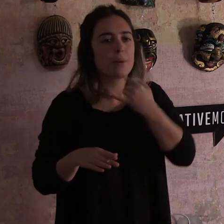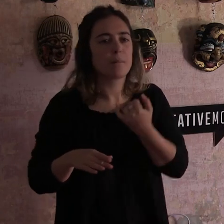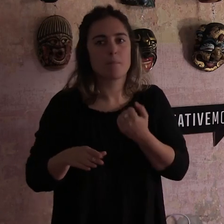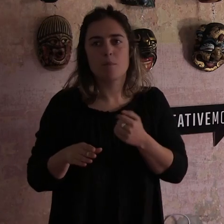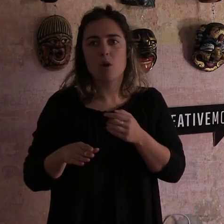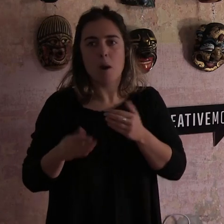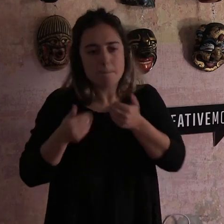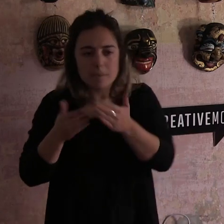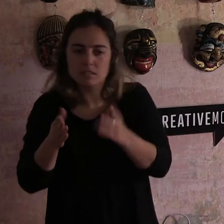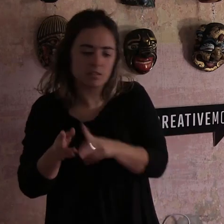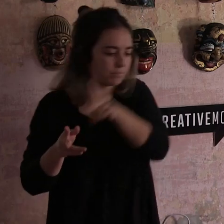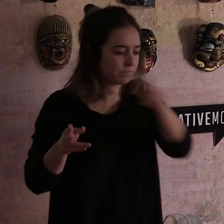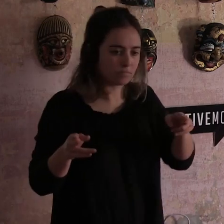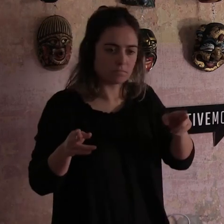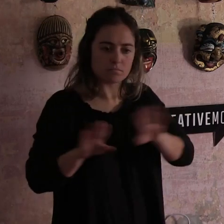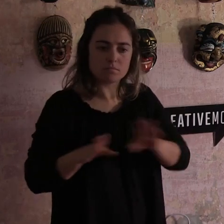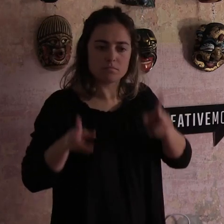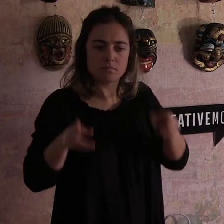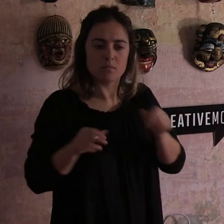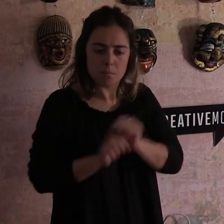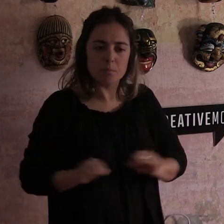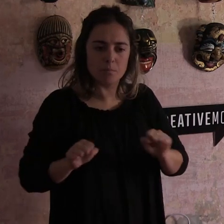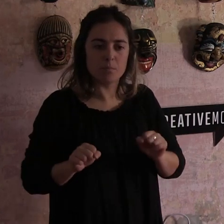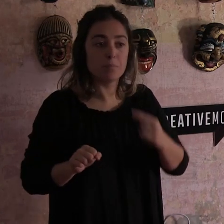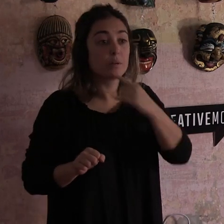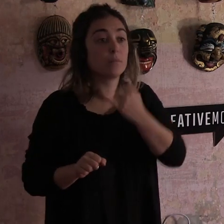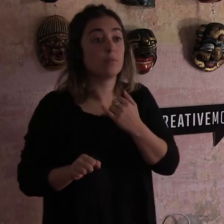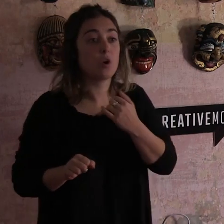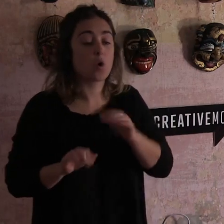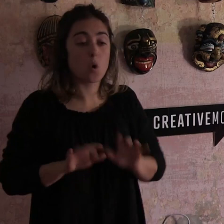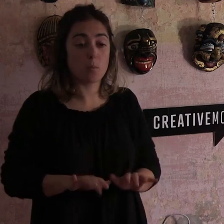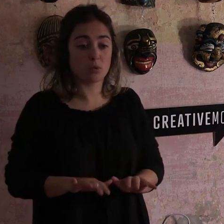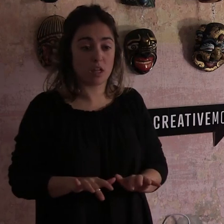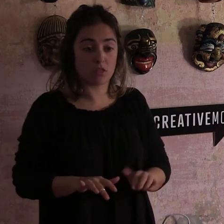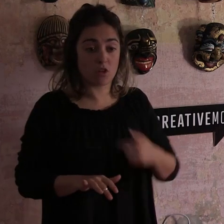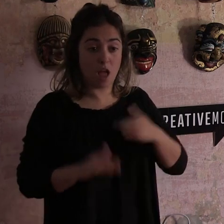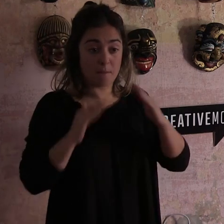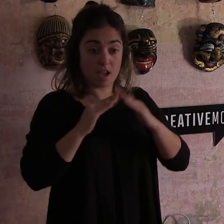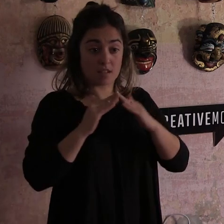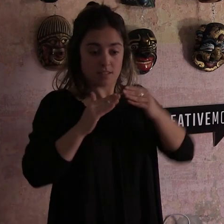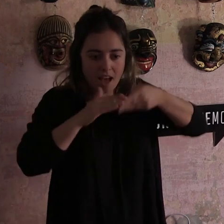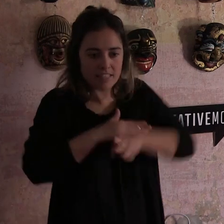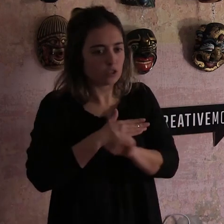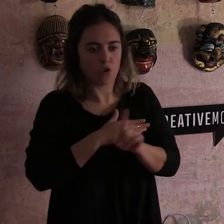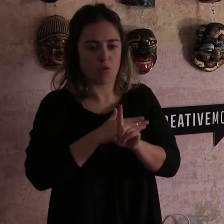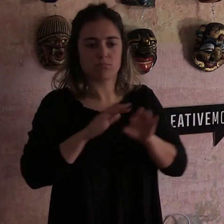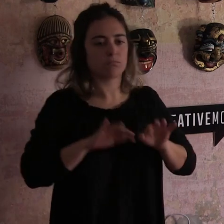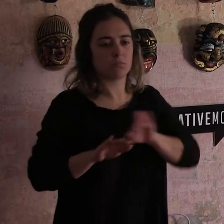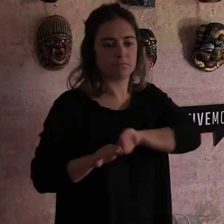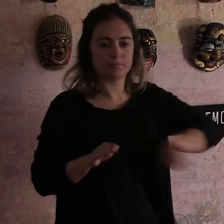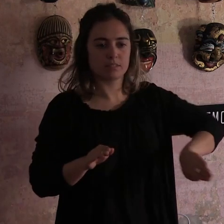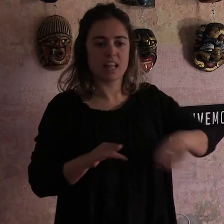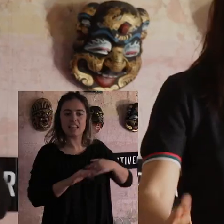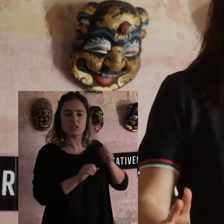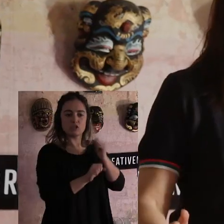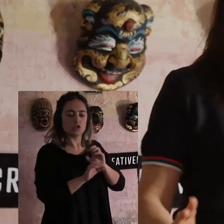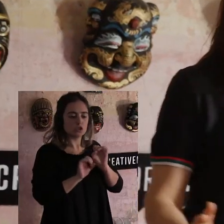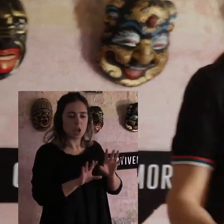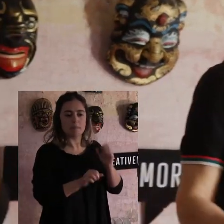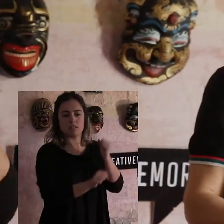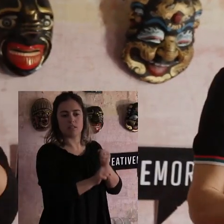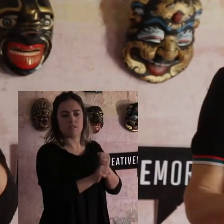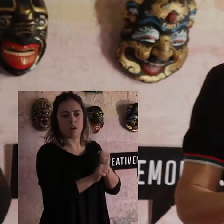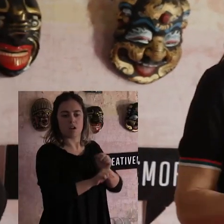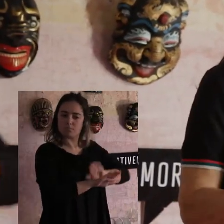Yo, por ejemplo, no subo la computadora a mi casa. La computadora es para trabajar y la dejo ahí y